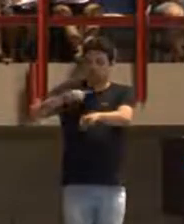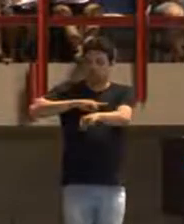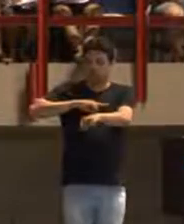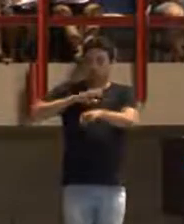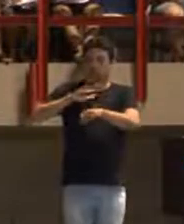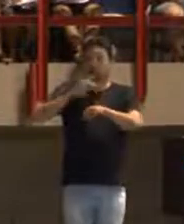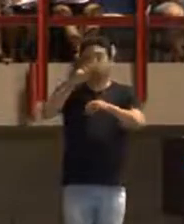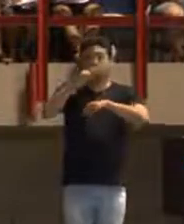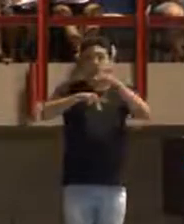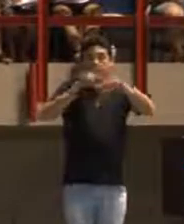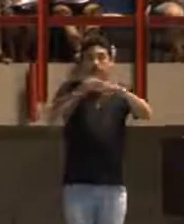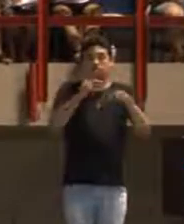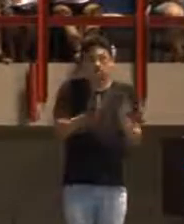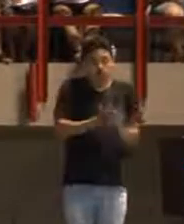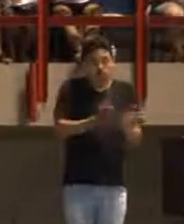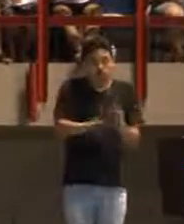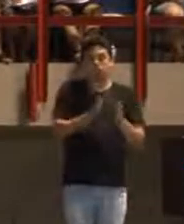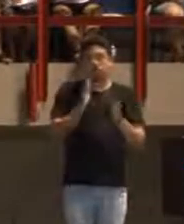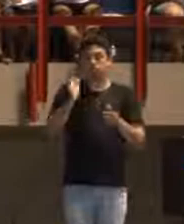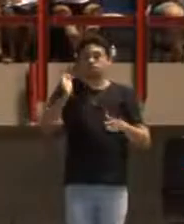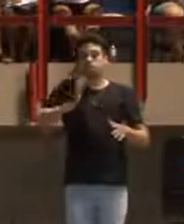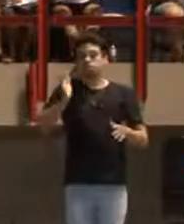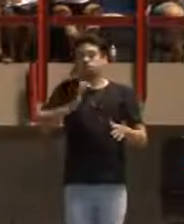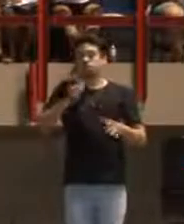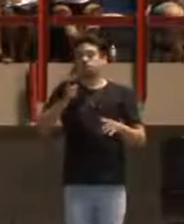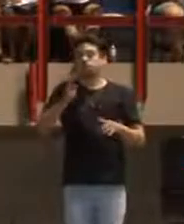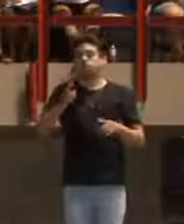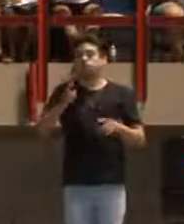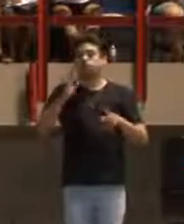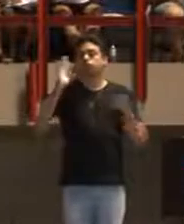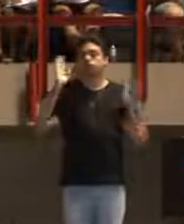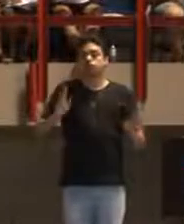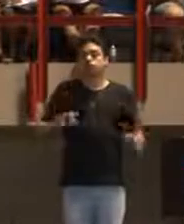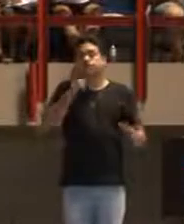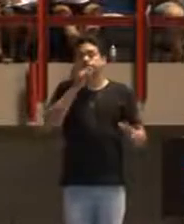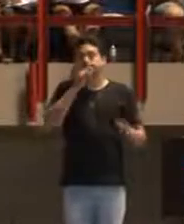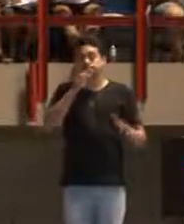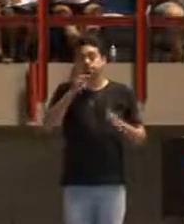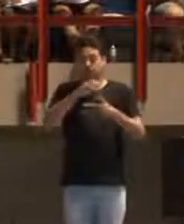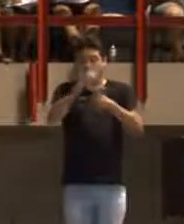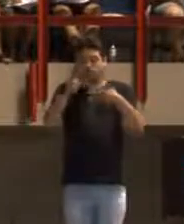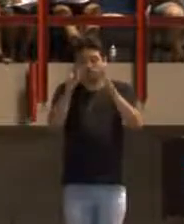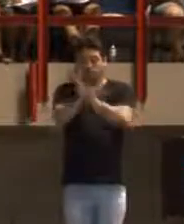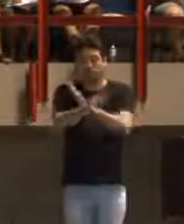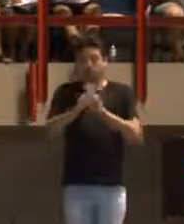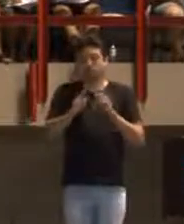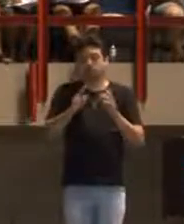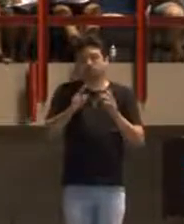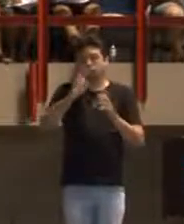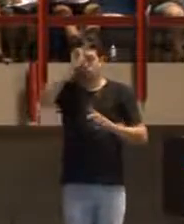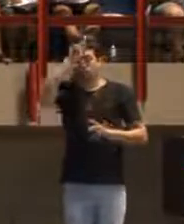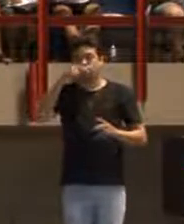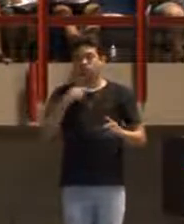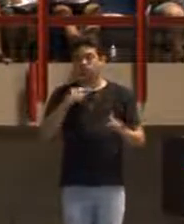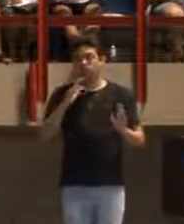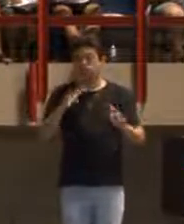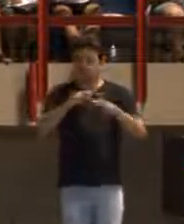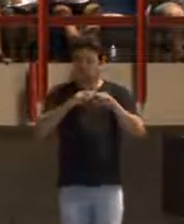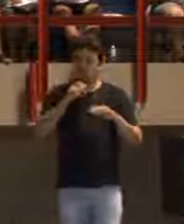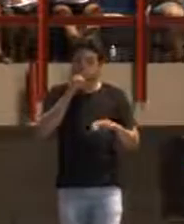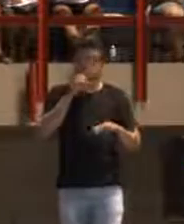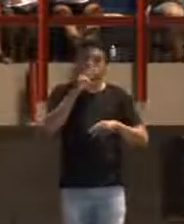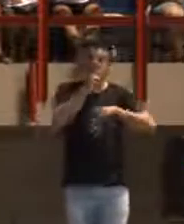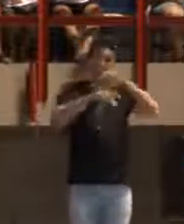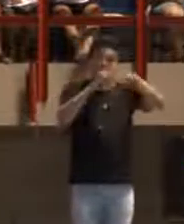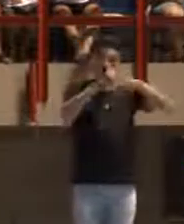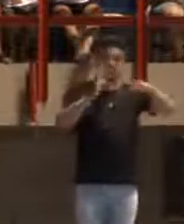em países ricos ou pobres? Já vi questão no Enem perguntando isso. Ninguém pode errar, não. Países